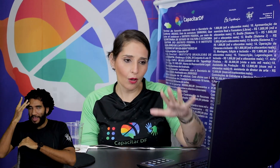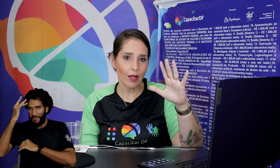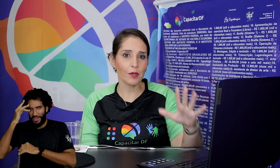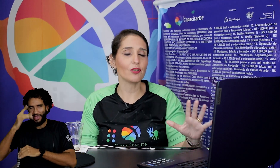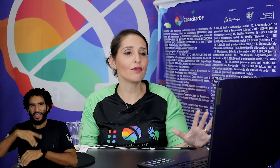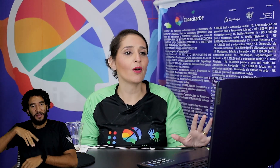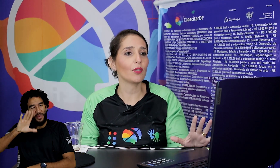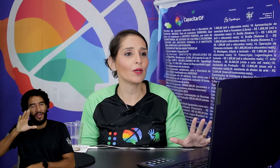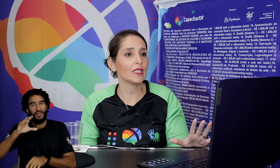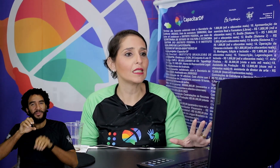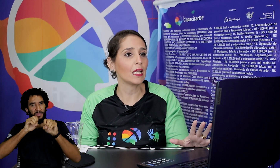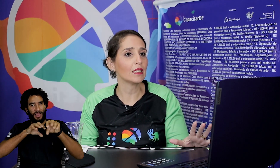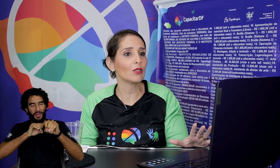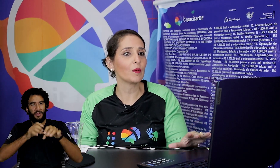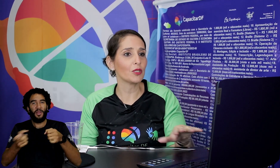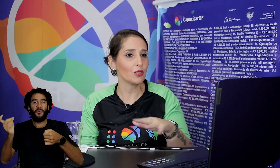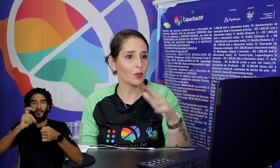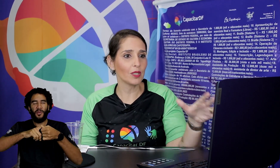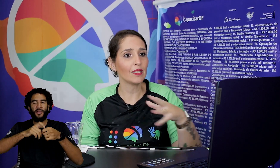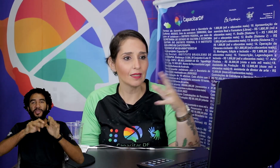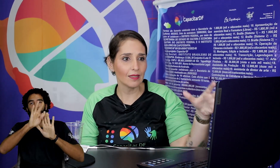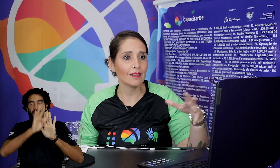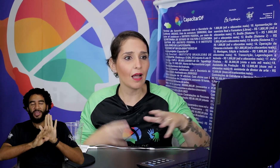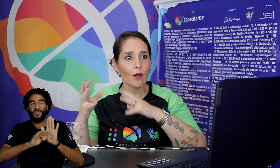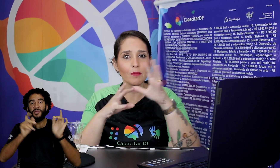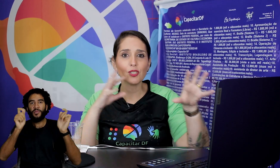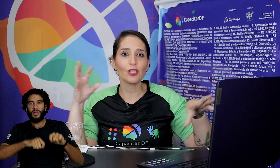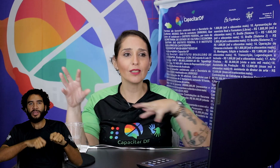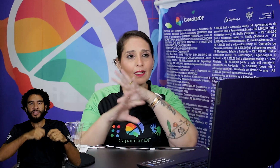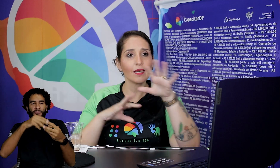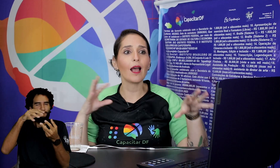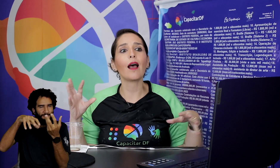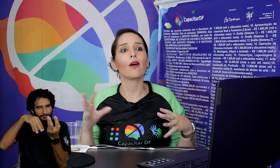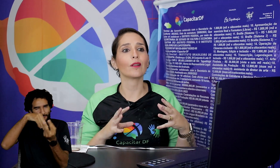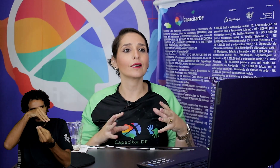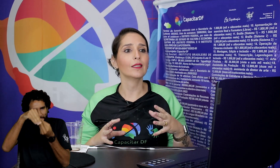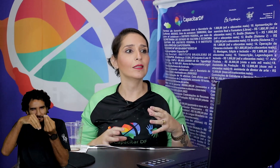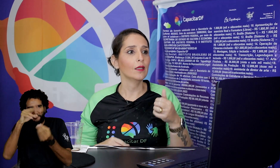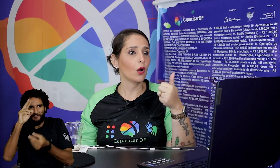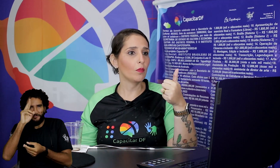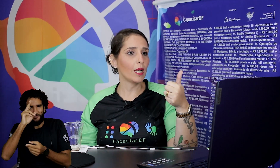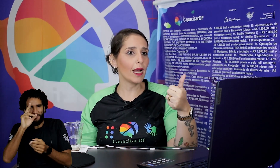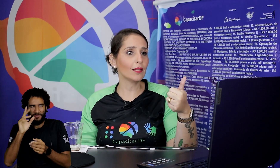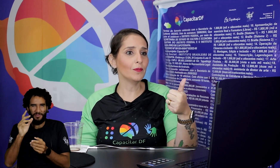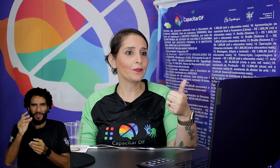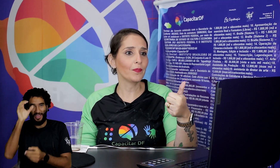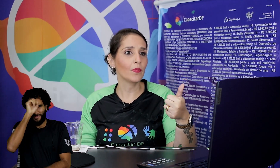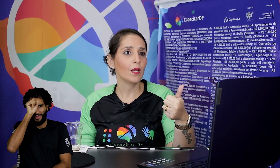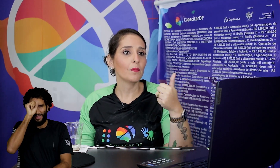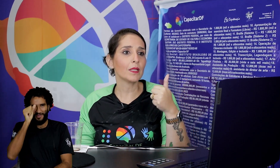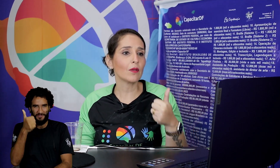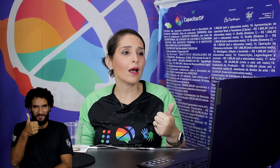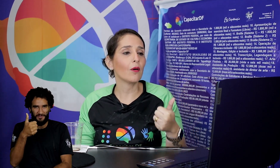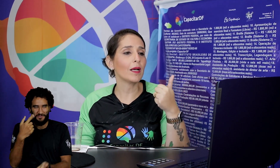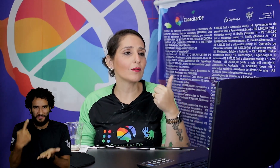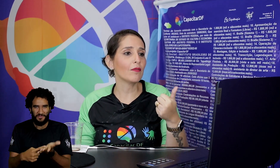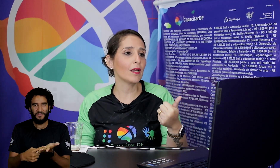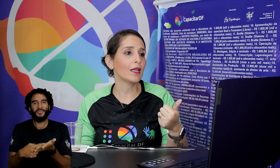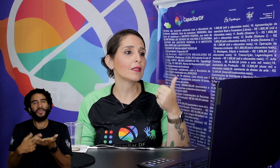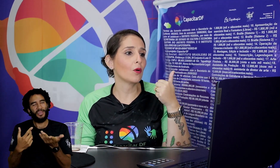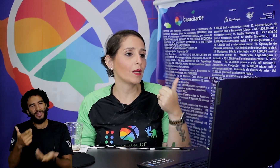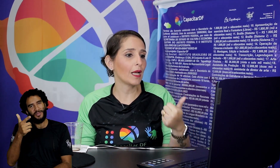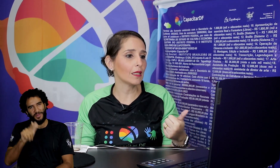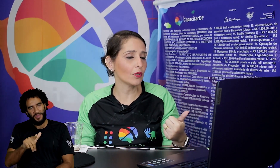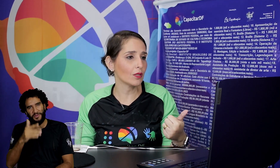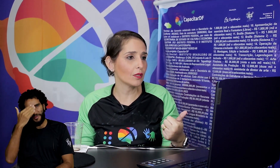gente tem aula e amanhã a gente volta com esses textos para a gente poder dar uma mexida aqui na aula. Combinado? Pessoal, mais uma